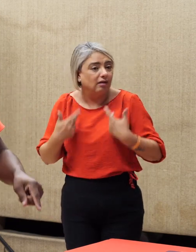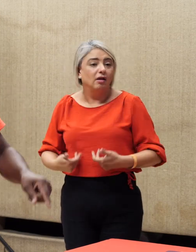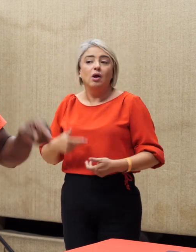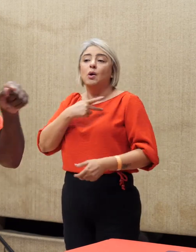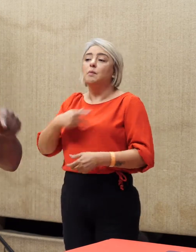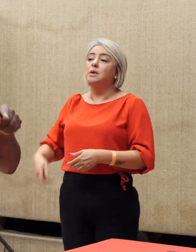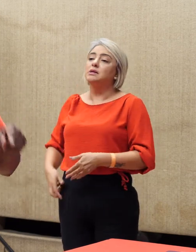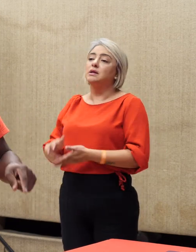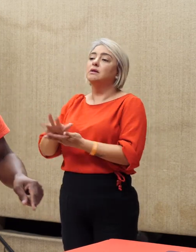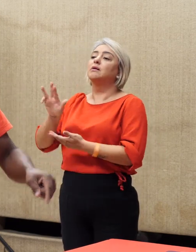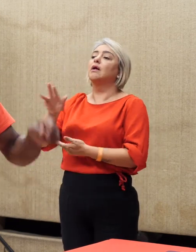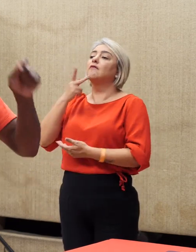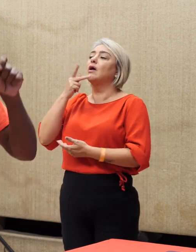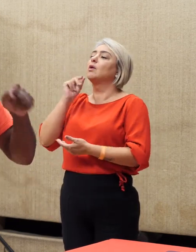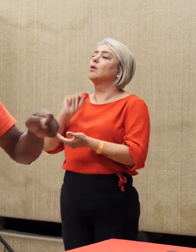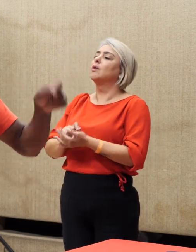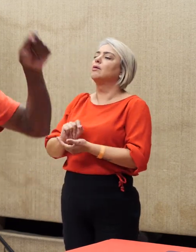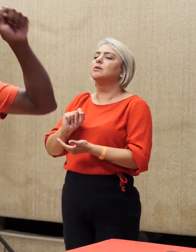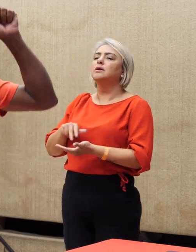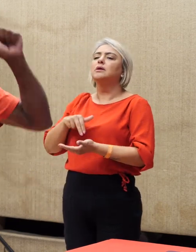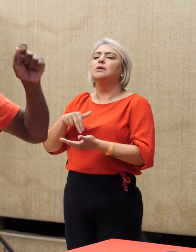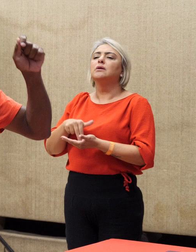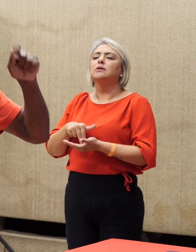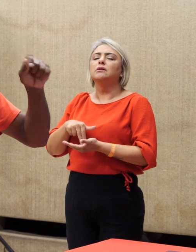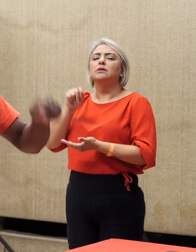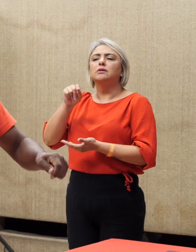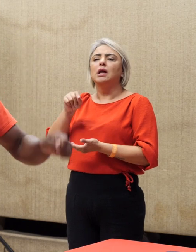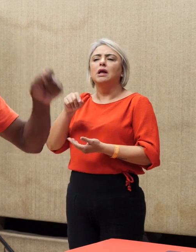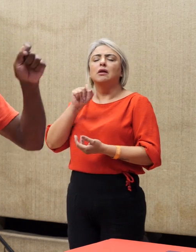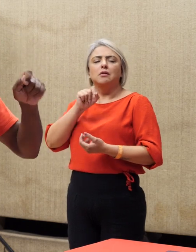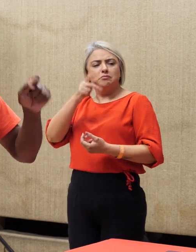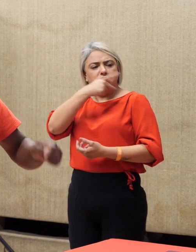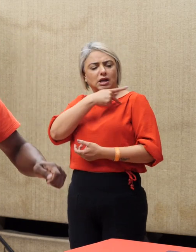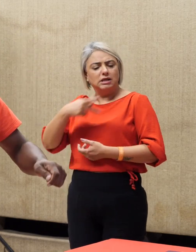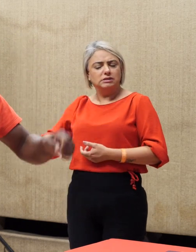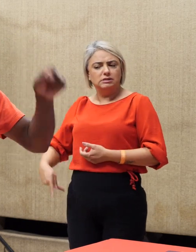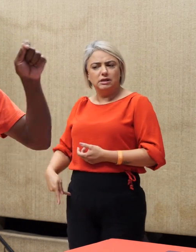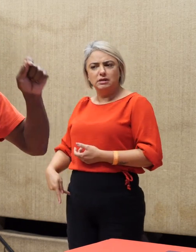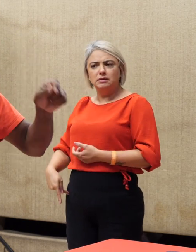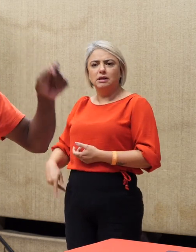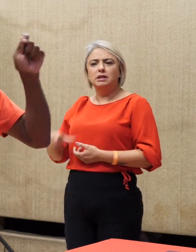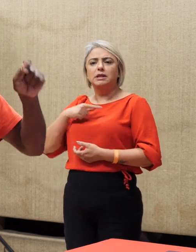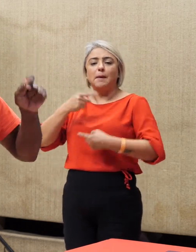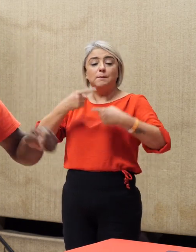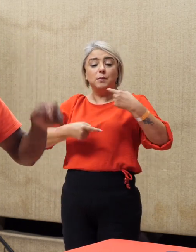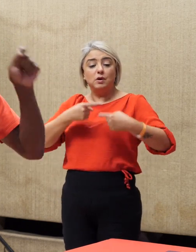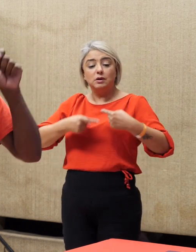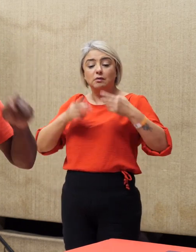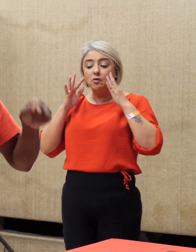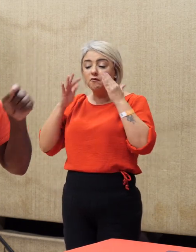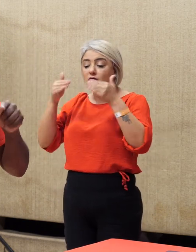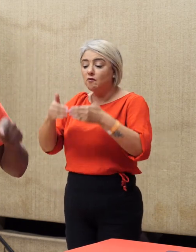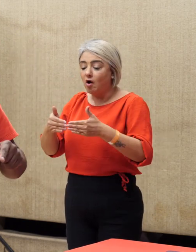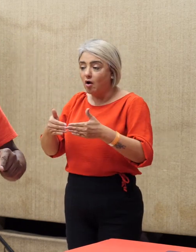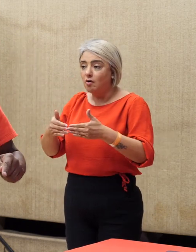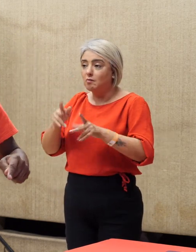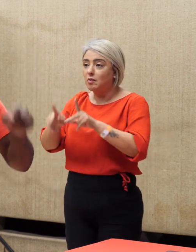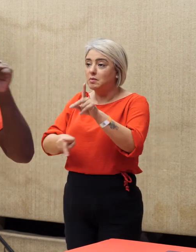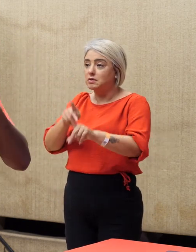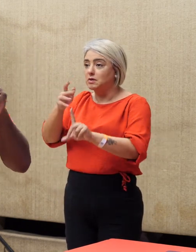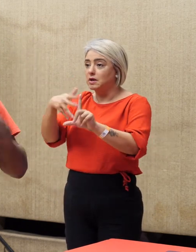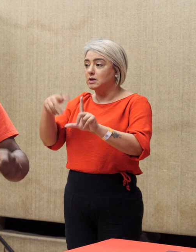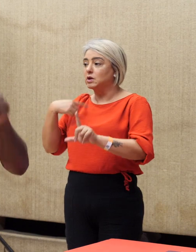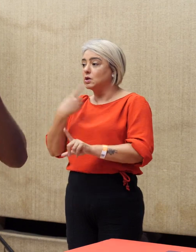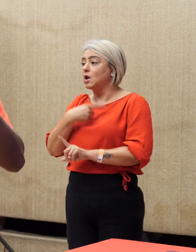presidente Lula se colocou diante do papel dele como presidente, ter uma política pública voltada para a população LGBT.